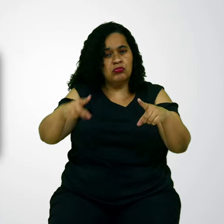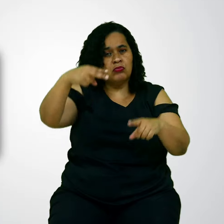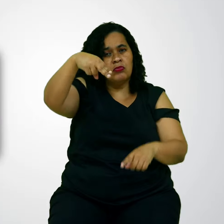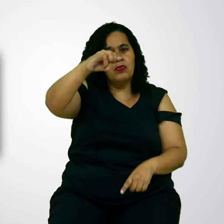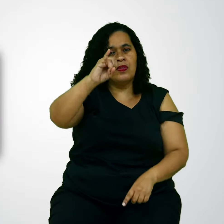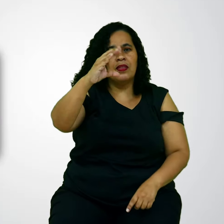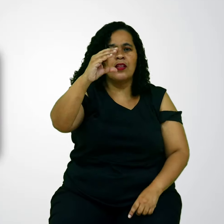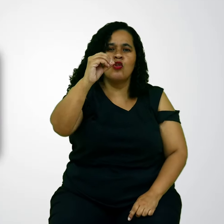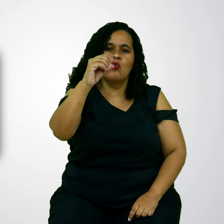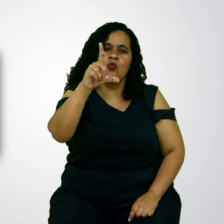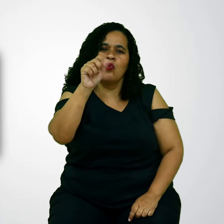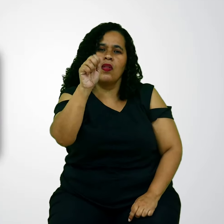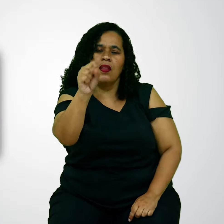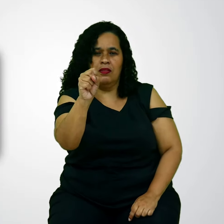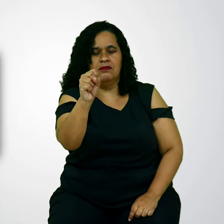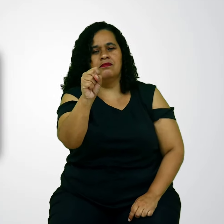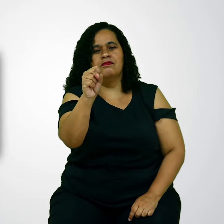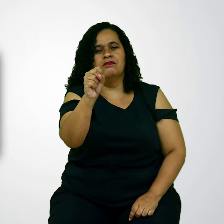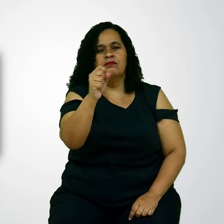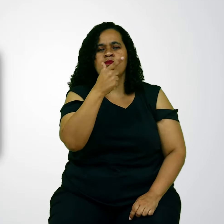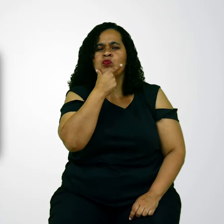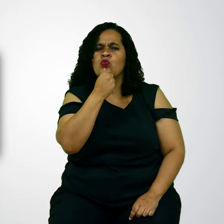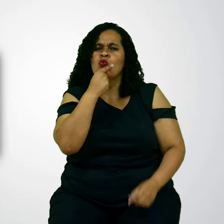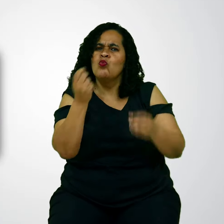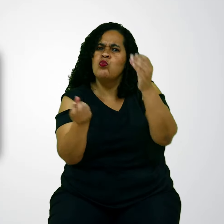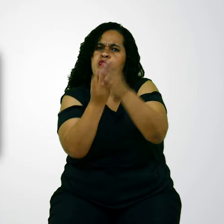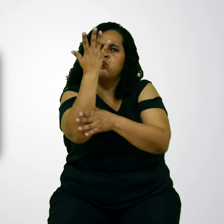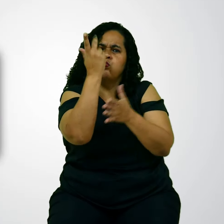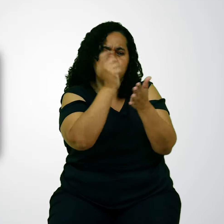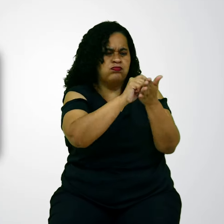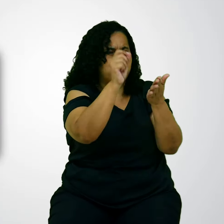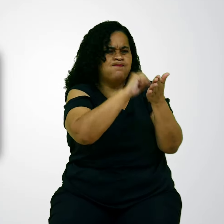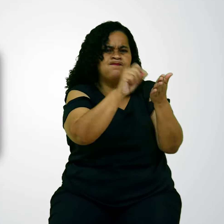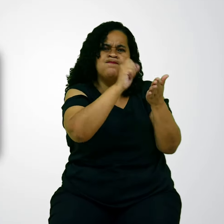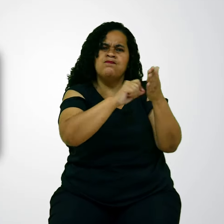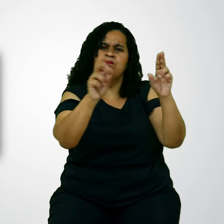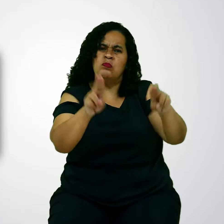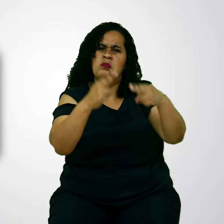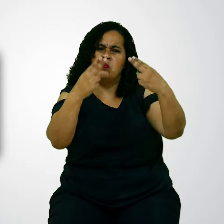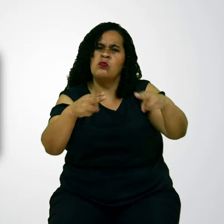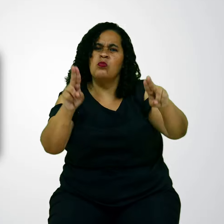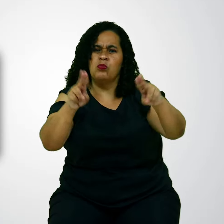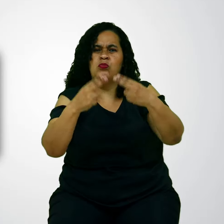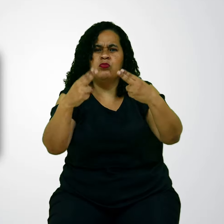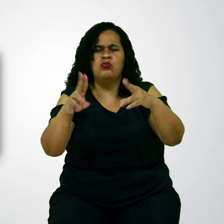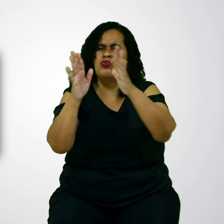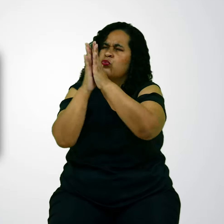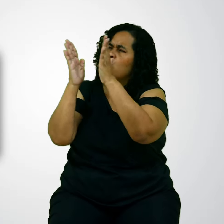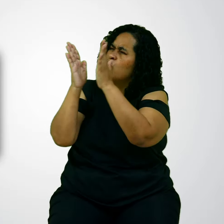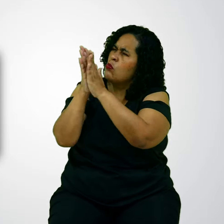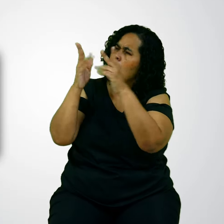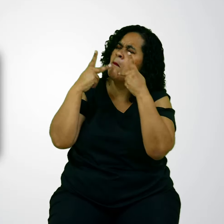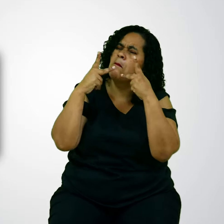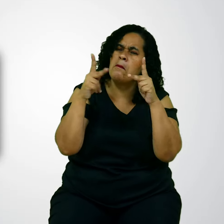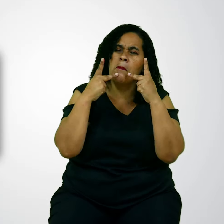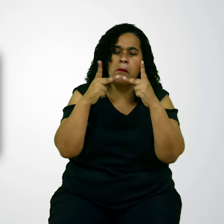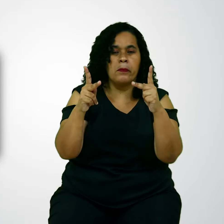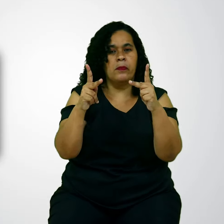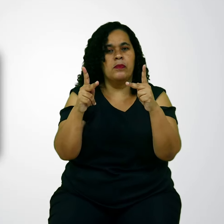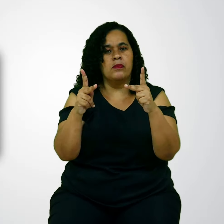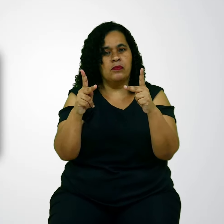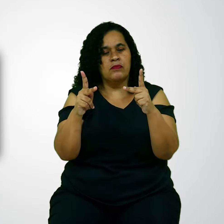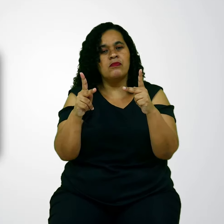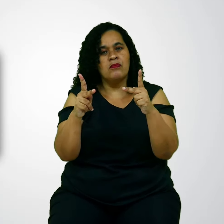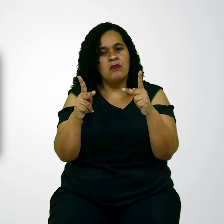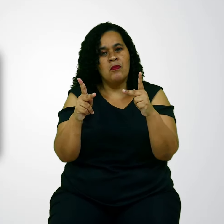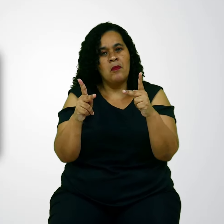era compositor de hinos. Eles cantavam, eles oravam, eles pregavam. Mas eles chegaram a um texto da